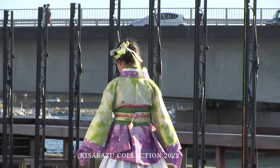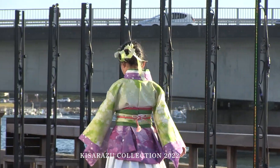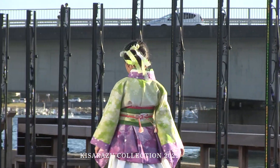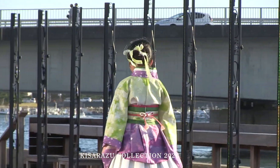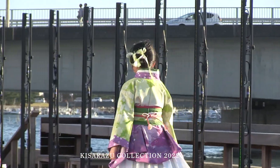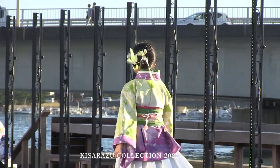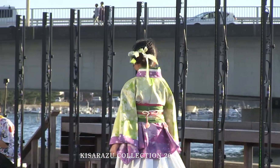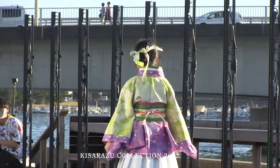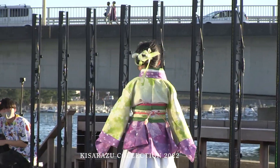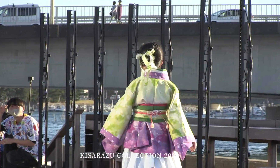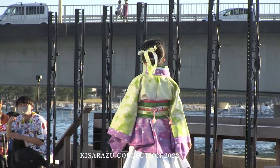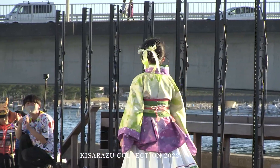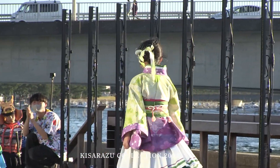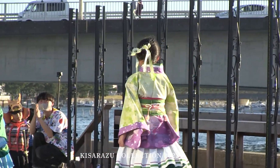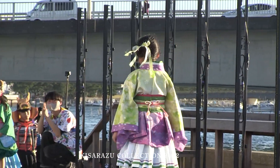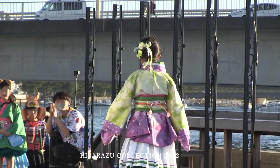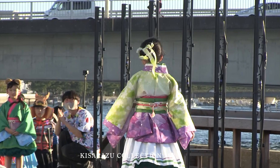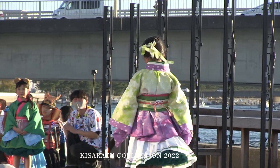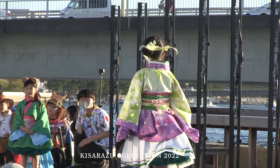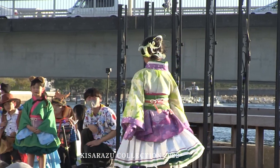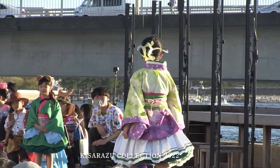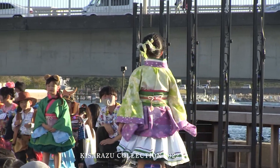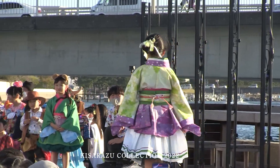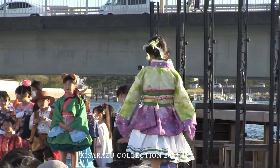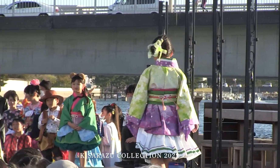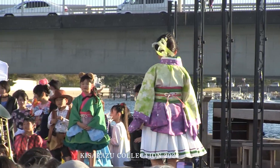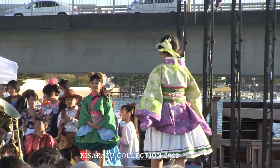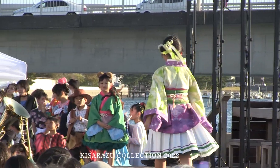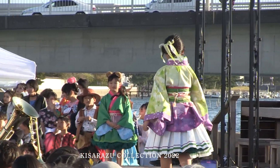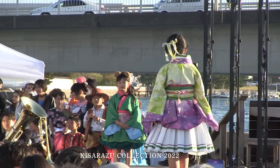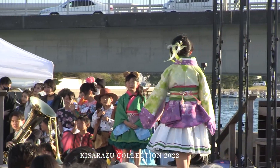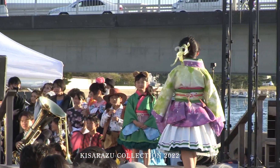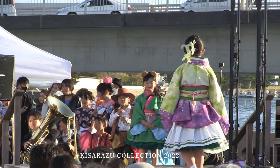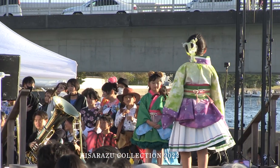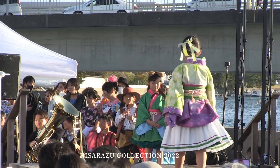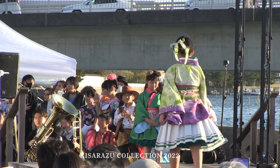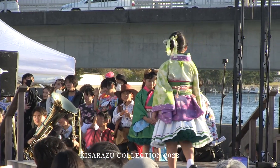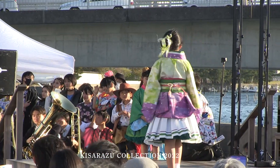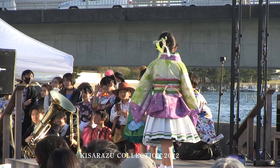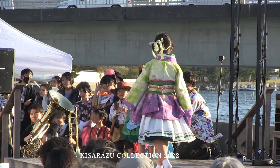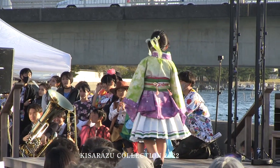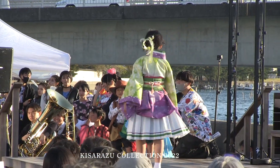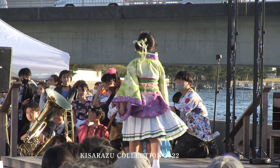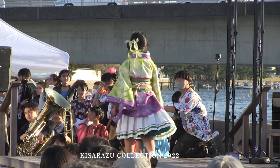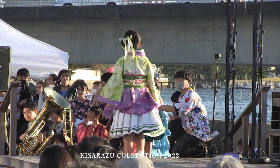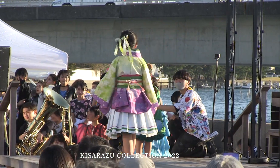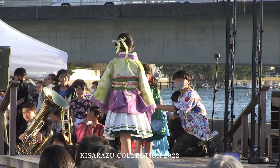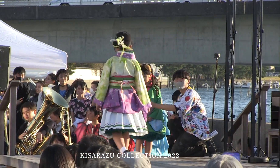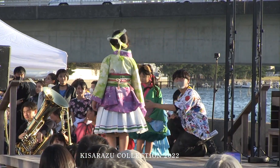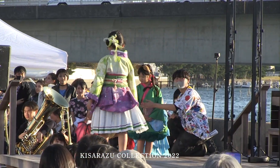蝶々の妖精さんのようにとっても可愛いです。